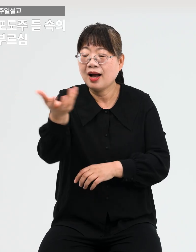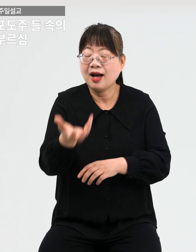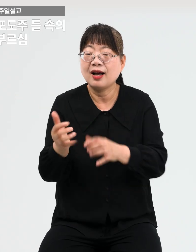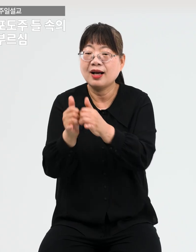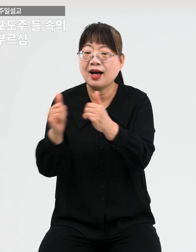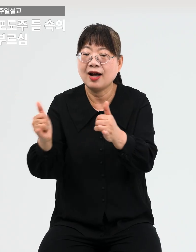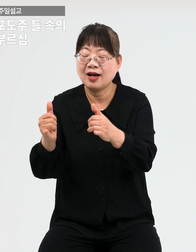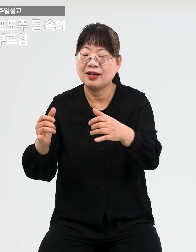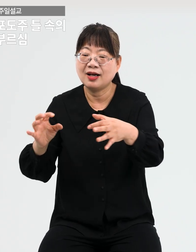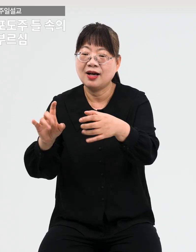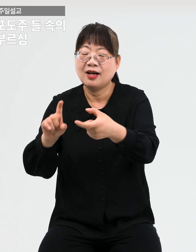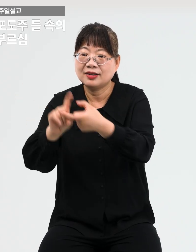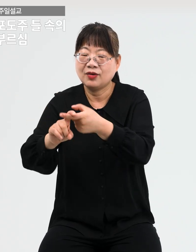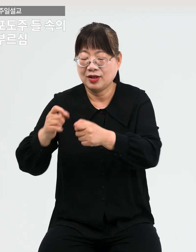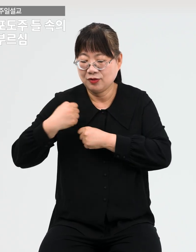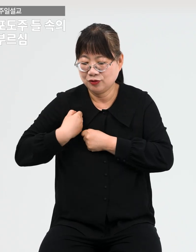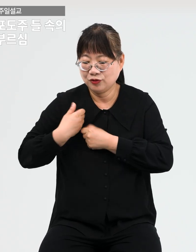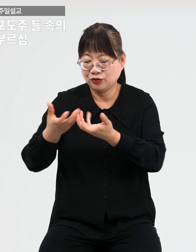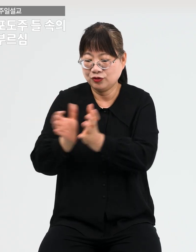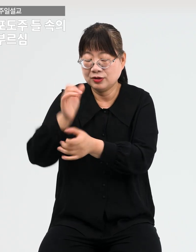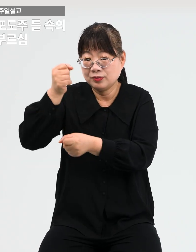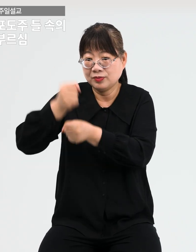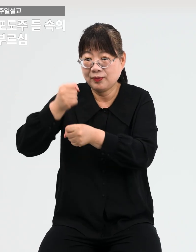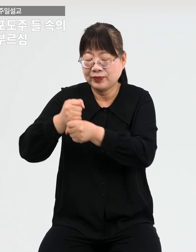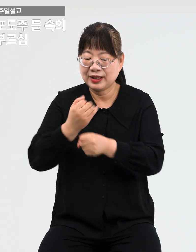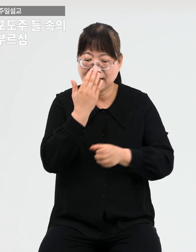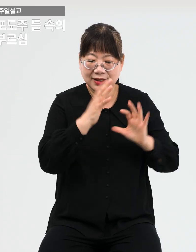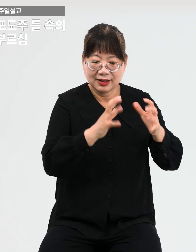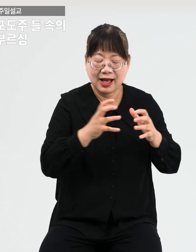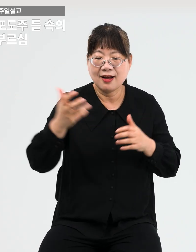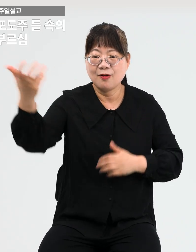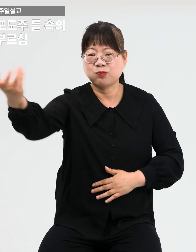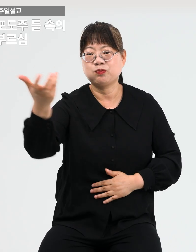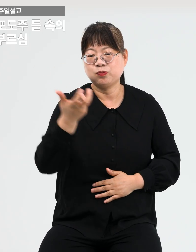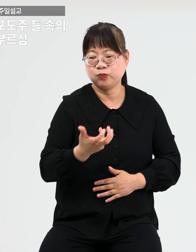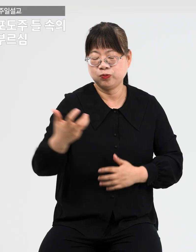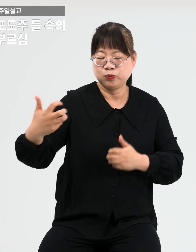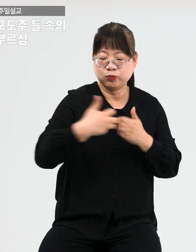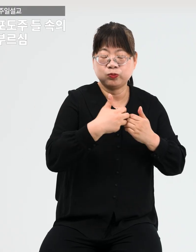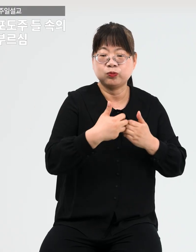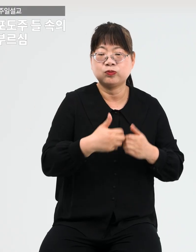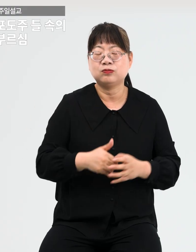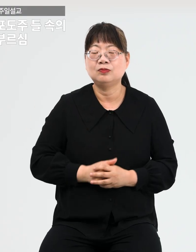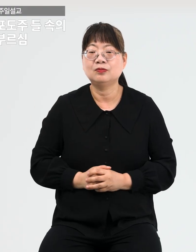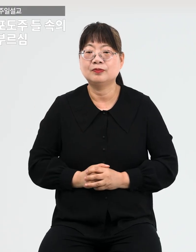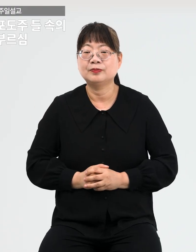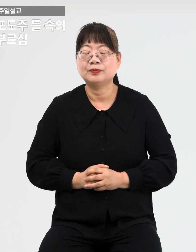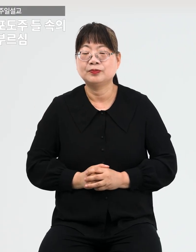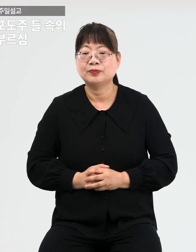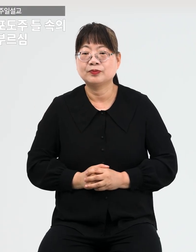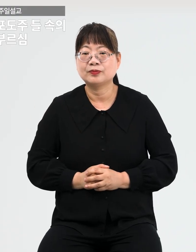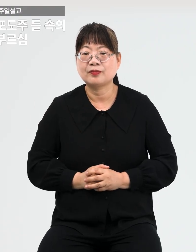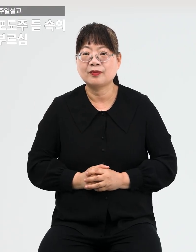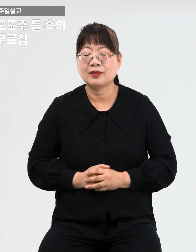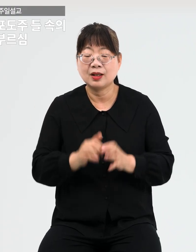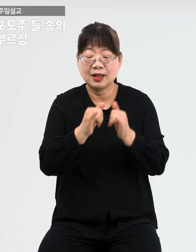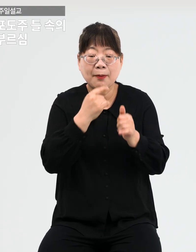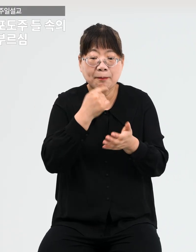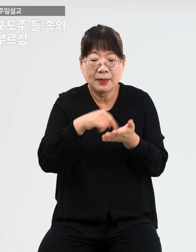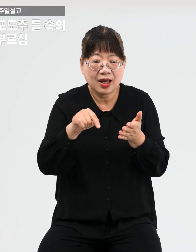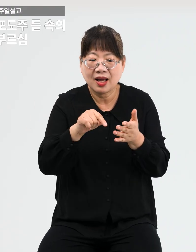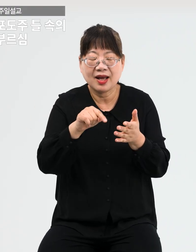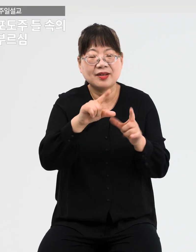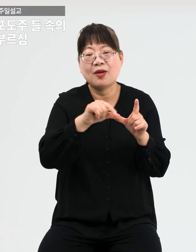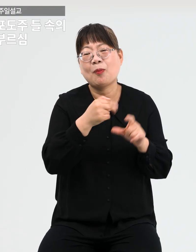유목민들까지 연합군을 조직해가지고 이스라엘로 들어오는 겁니다. 그래서 인명피해는